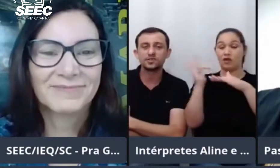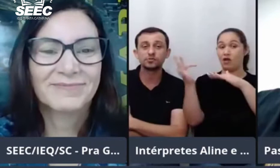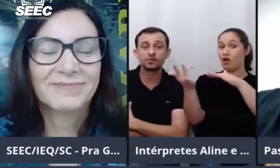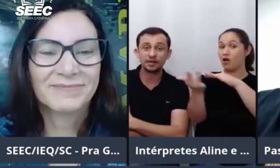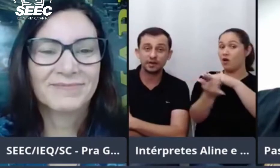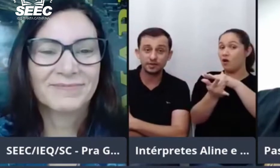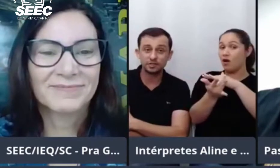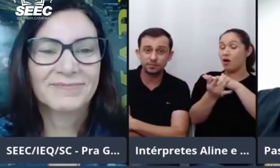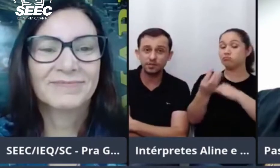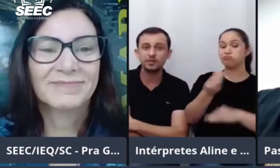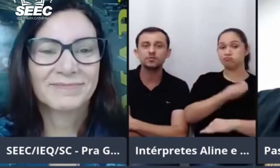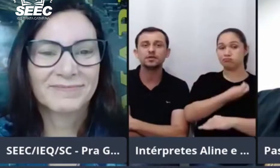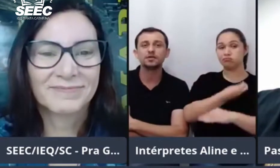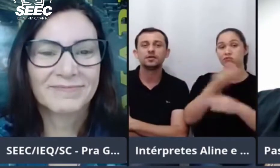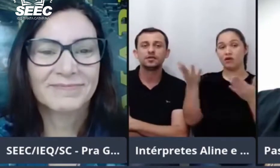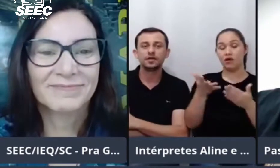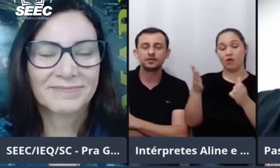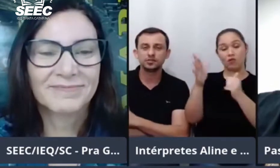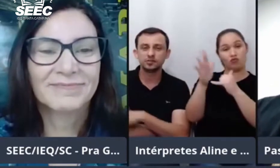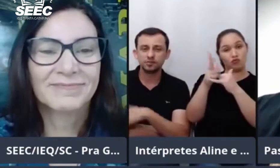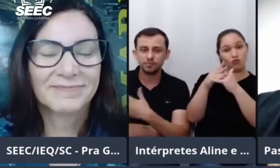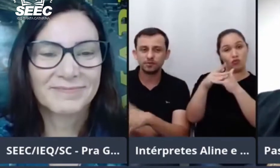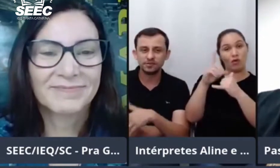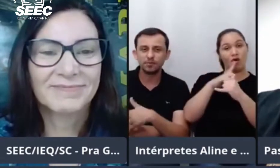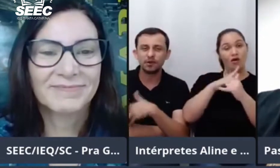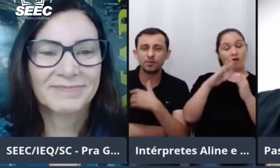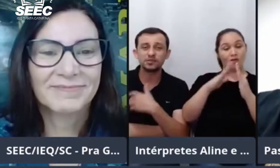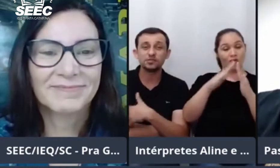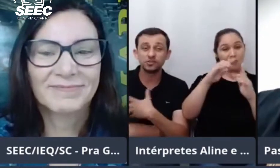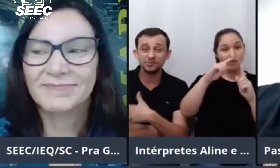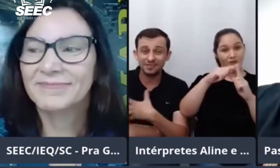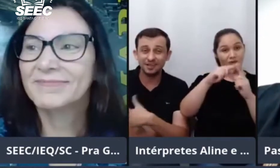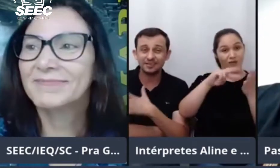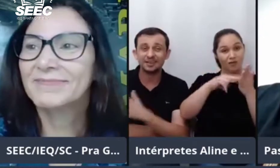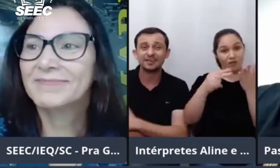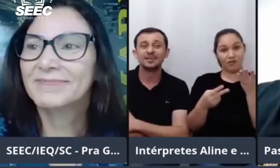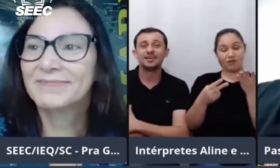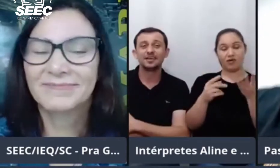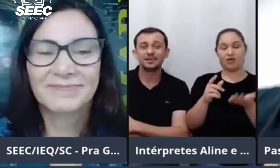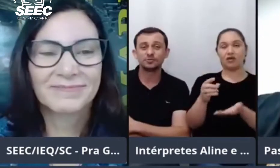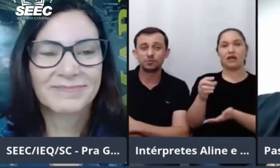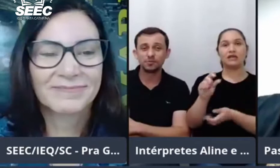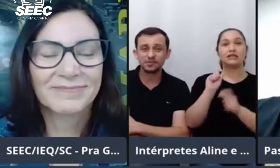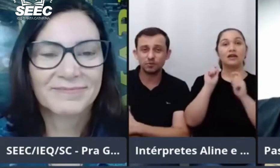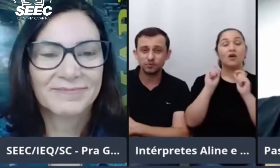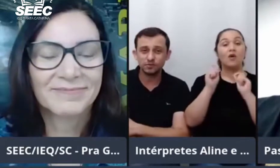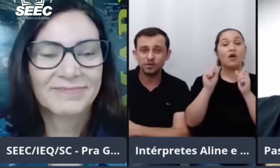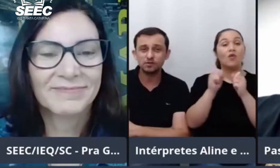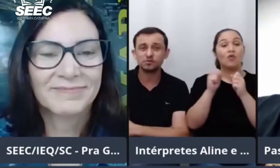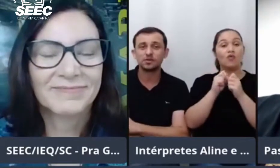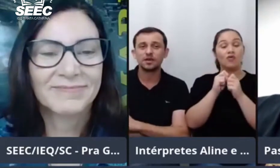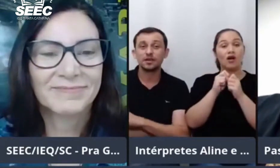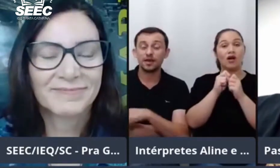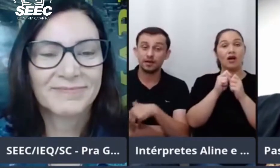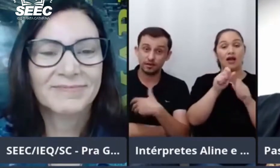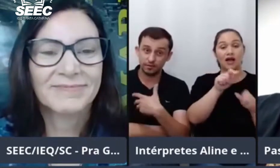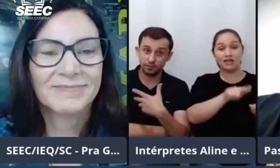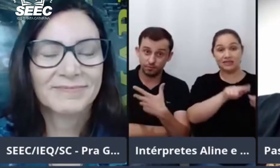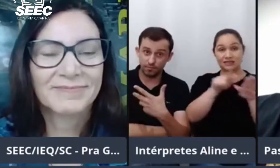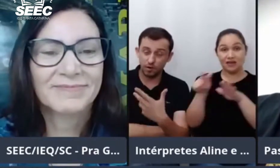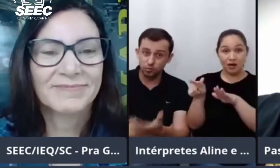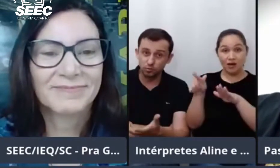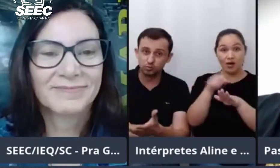Hoje nós temos o canal Igreja Bilíngue, né, semanalmente, a gente tenta disponibilizar alguns vídeos,